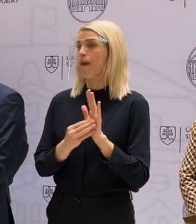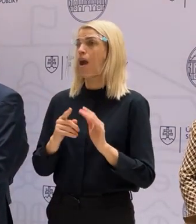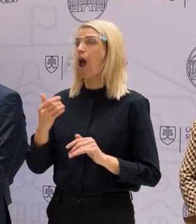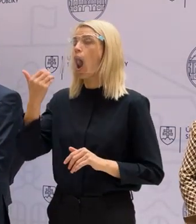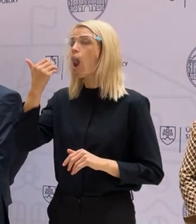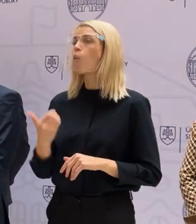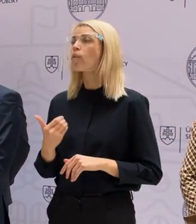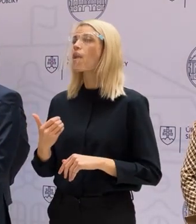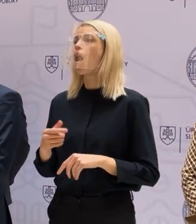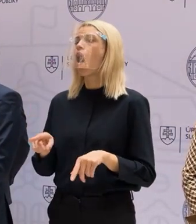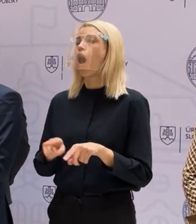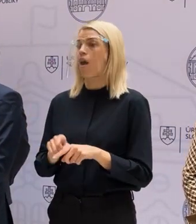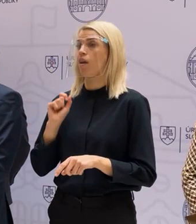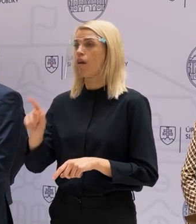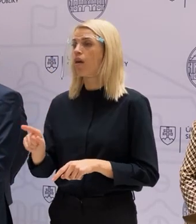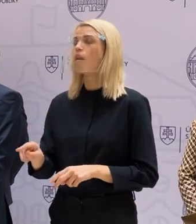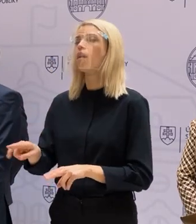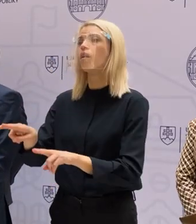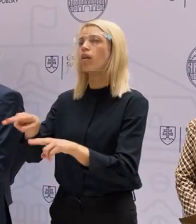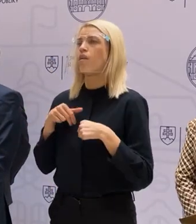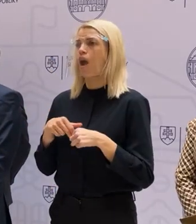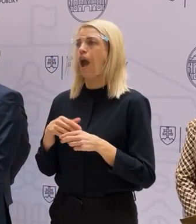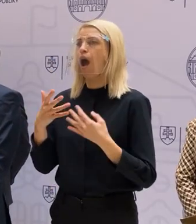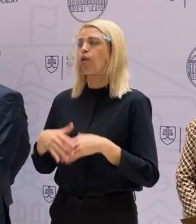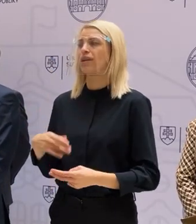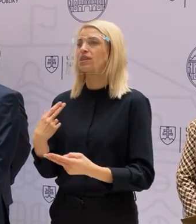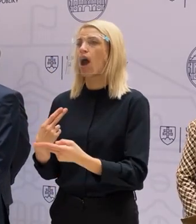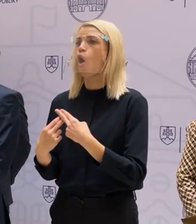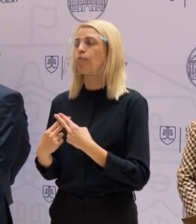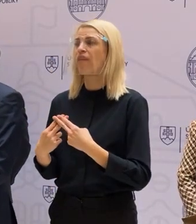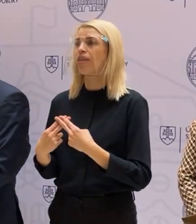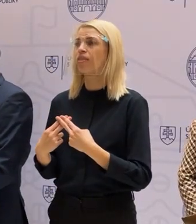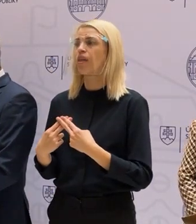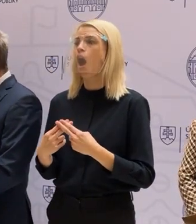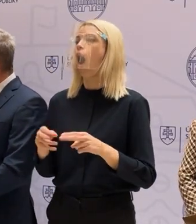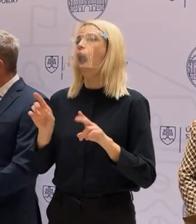odtiaľ prichádza automatická odpoveď a nikto sa ich prípadom nevenuje. Preverím to.